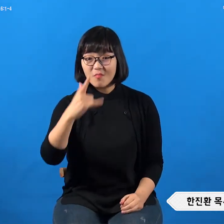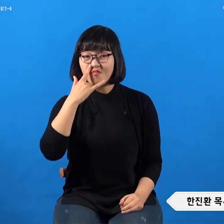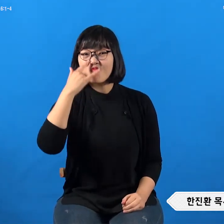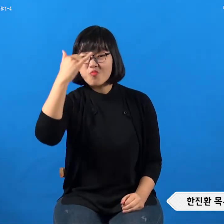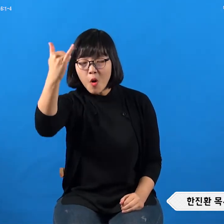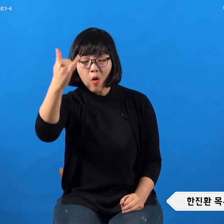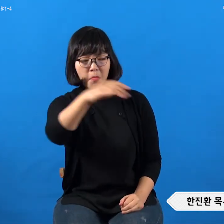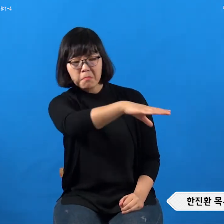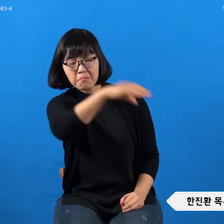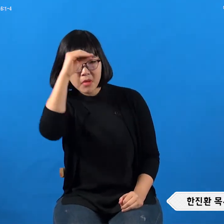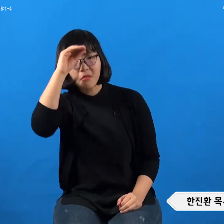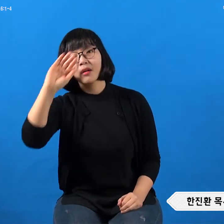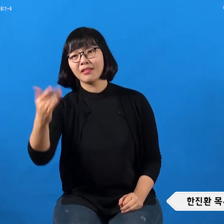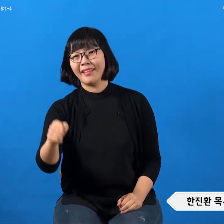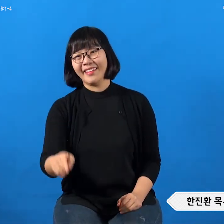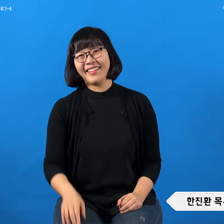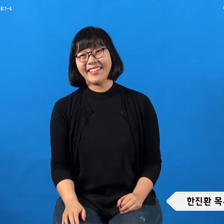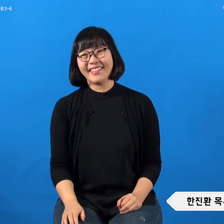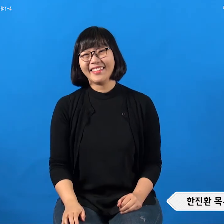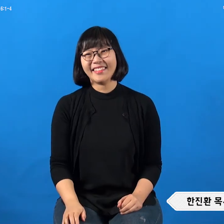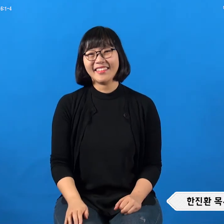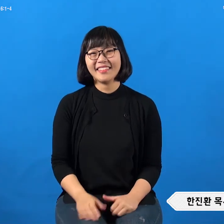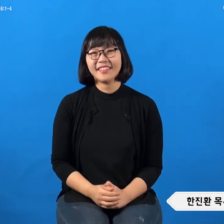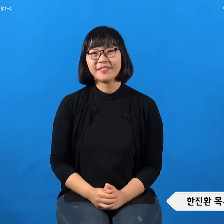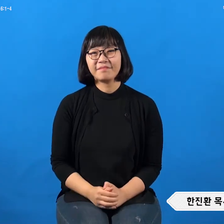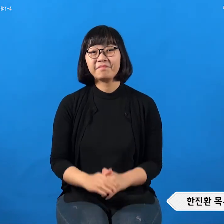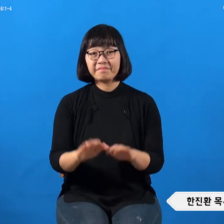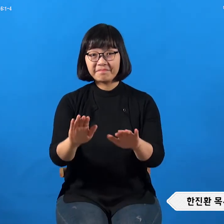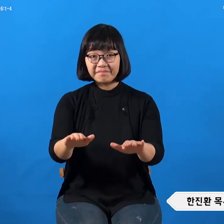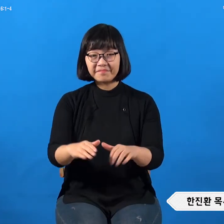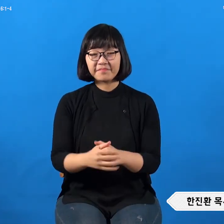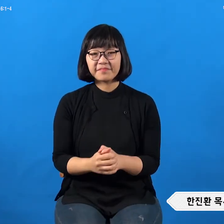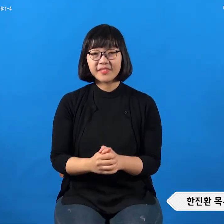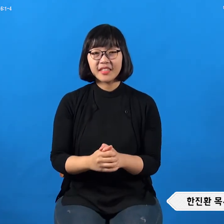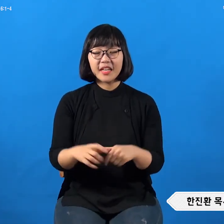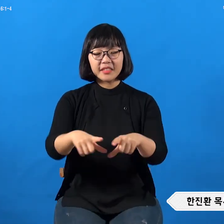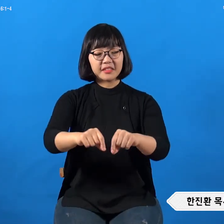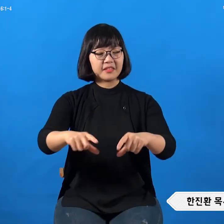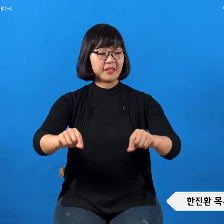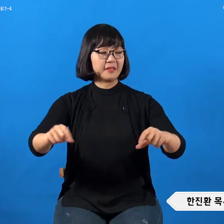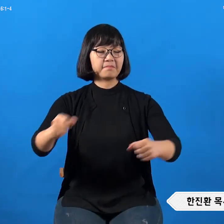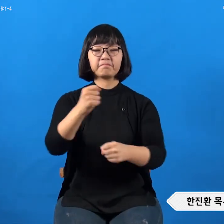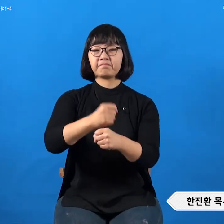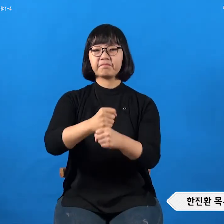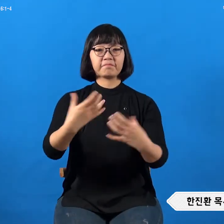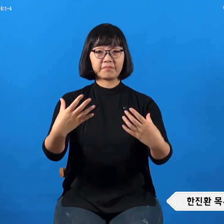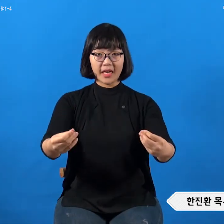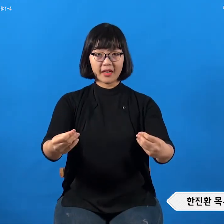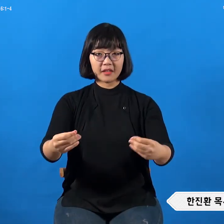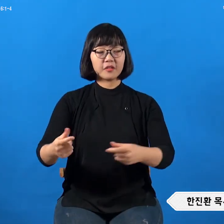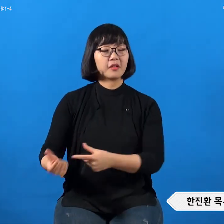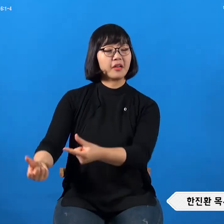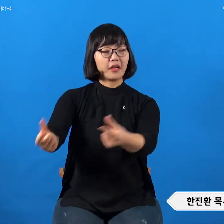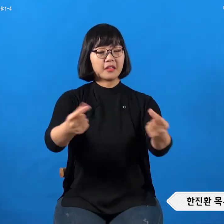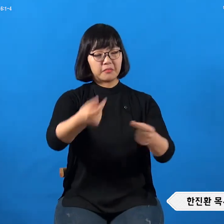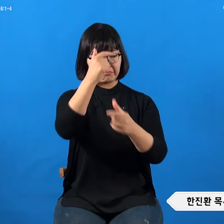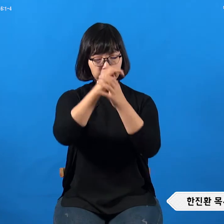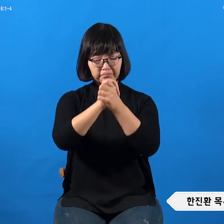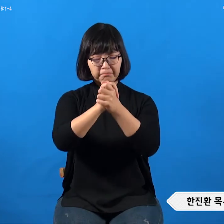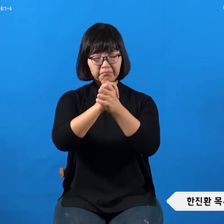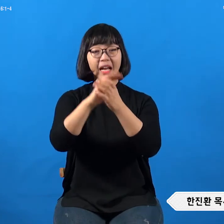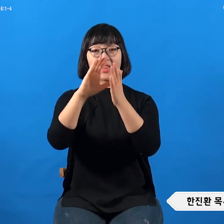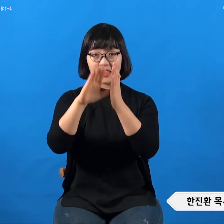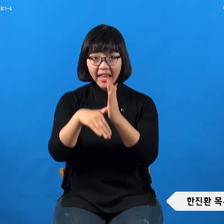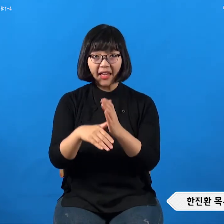좀 분발을 해야 되겠습니다. 여러분, 앞에 한 상 잘 차려놓고 식사 기도할 때에